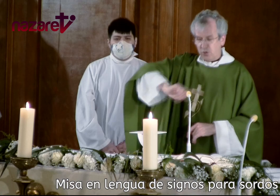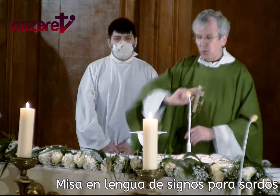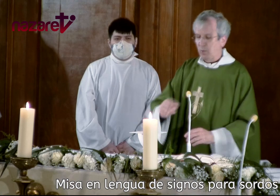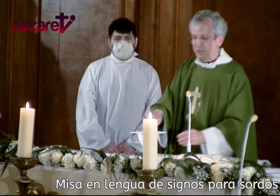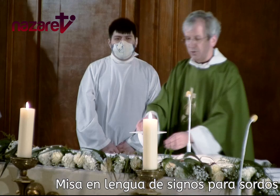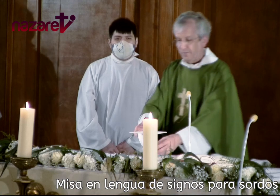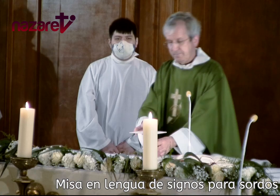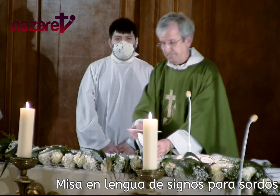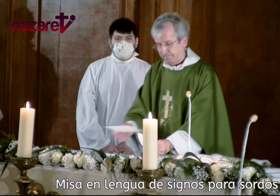nuestro